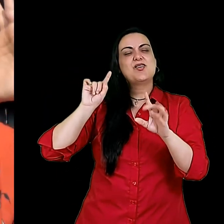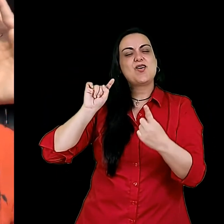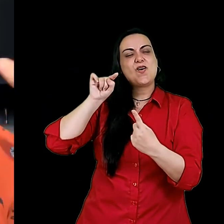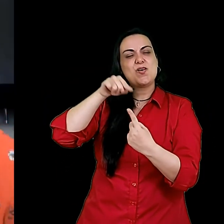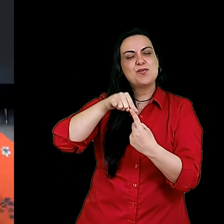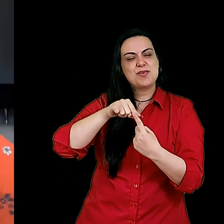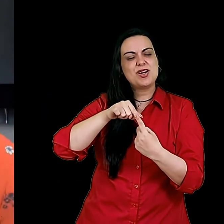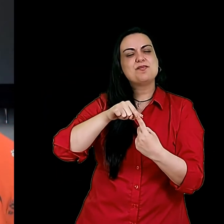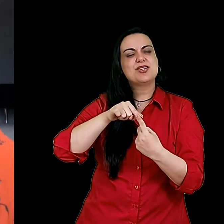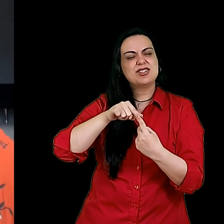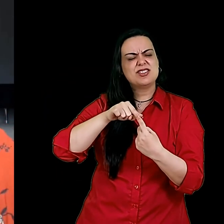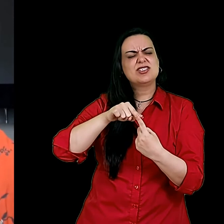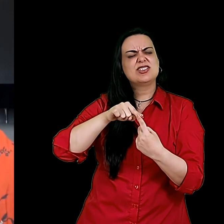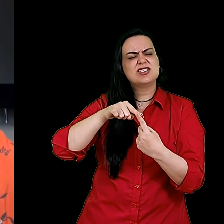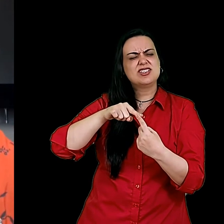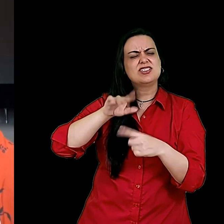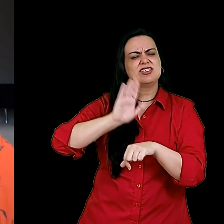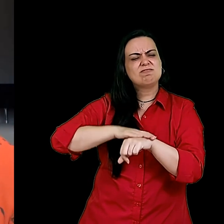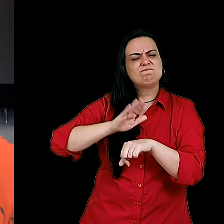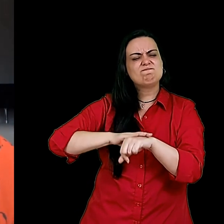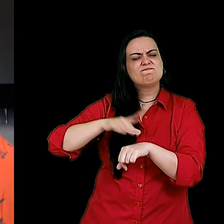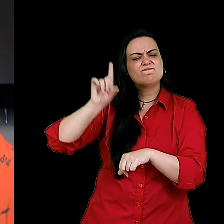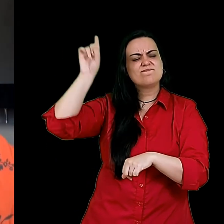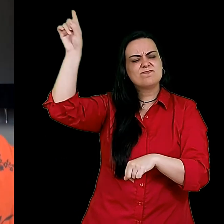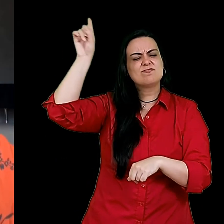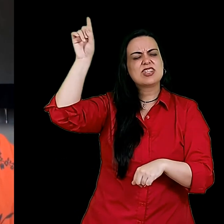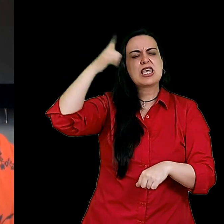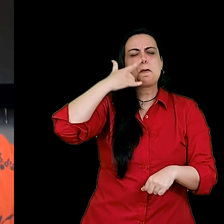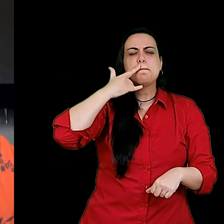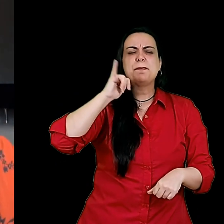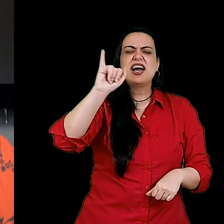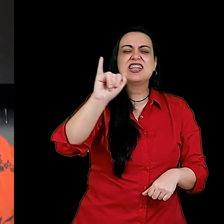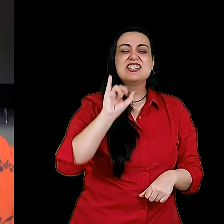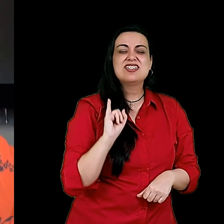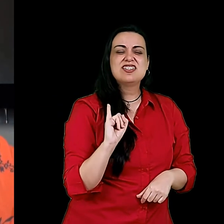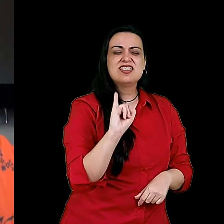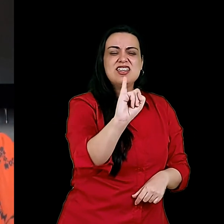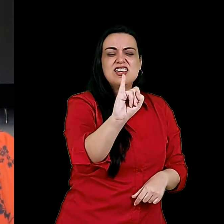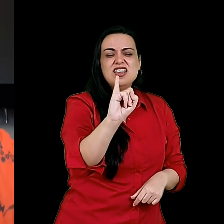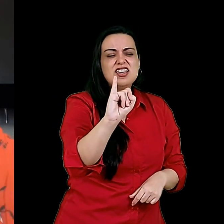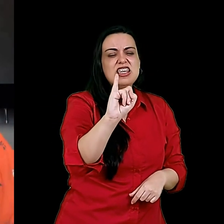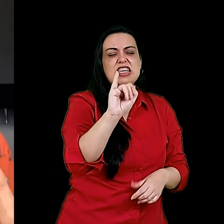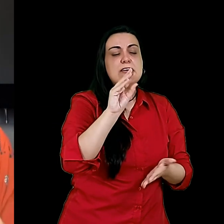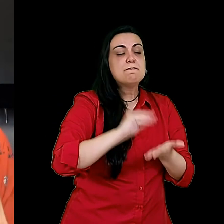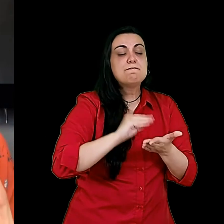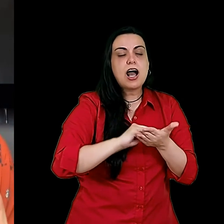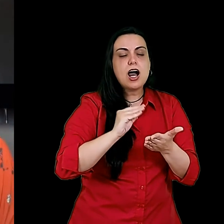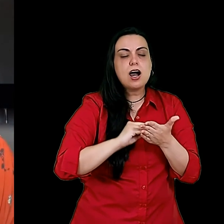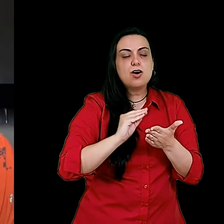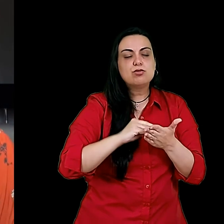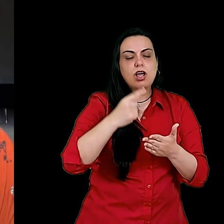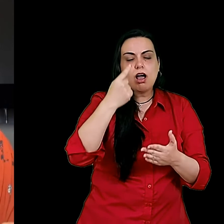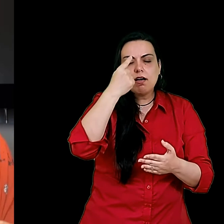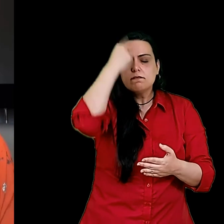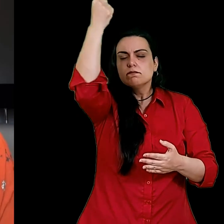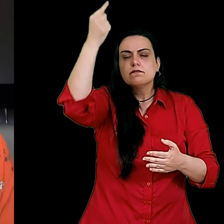de propósito, Senhor. Que haja concordância. Oh, Pai, aonde estiver